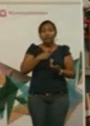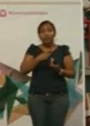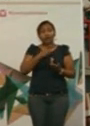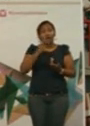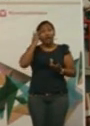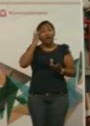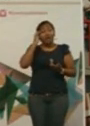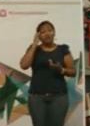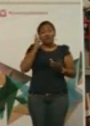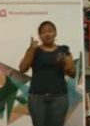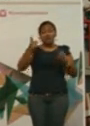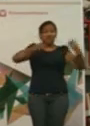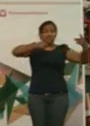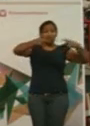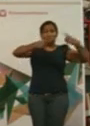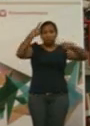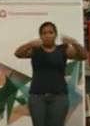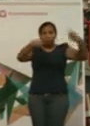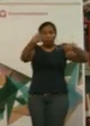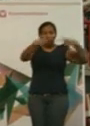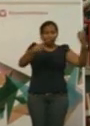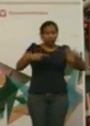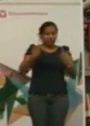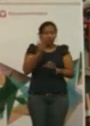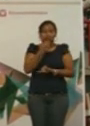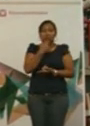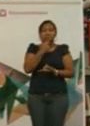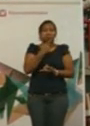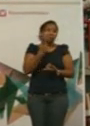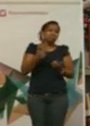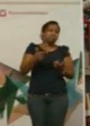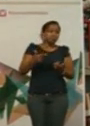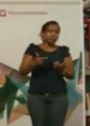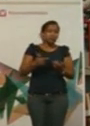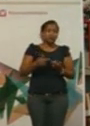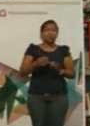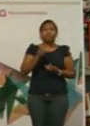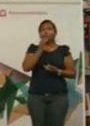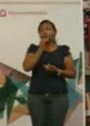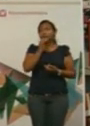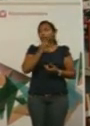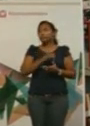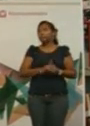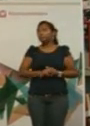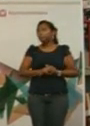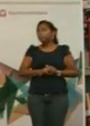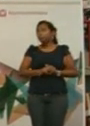tempo. Quando ele empurra os britânicos, os ingleses, para a ilha deles de volta,